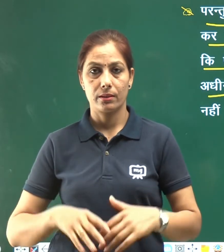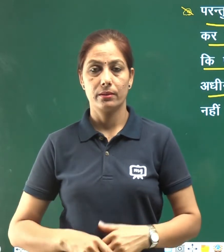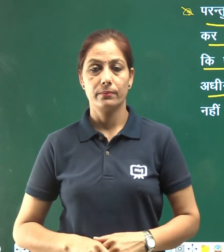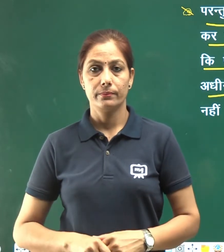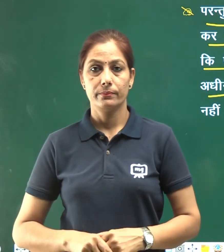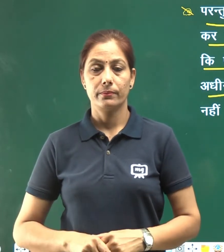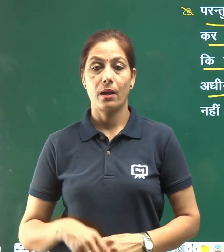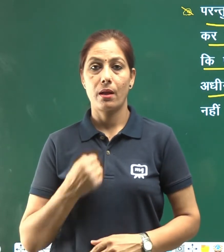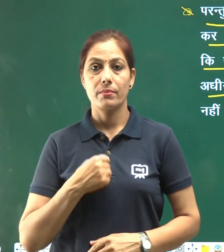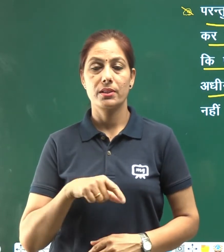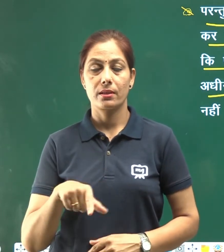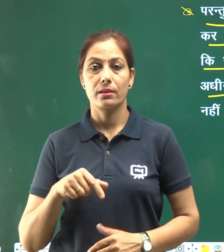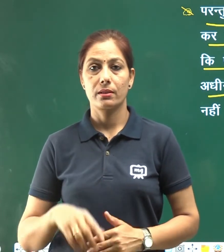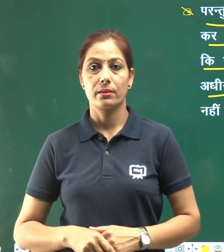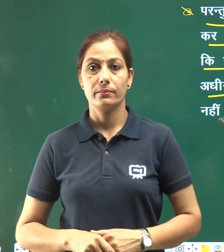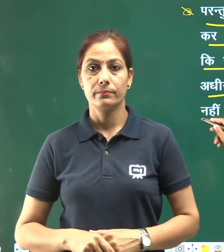हम इसे